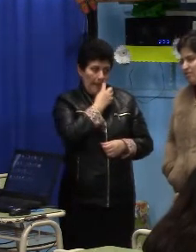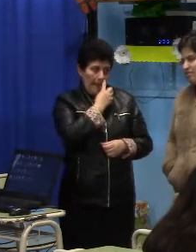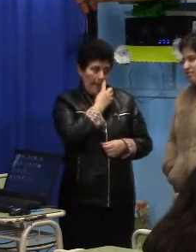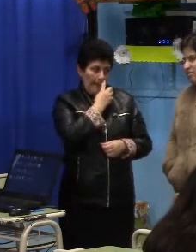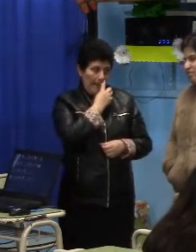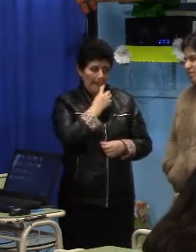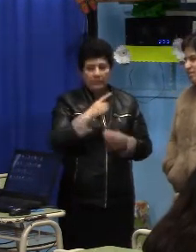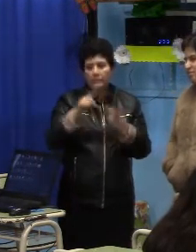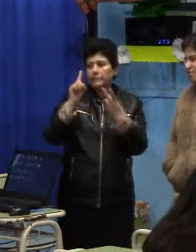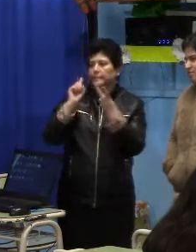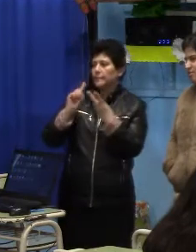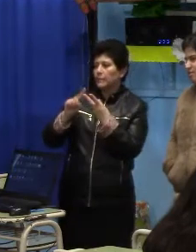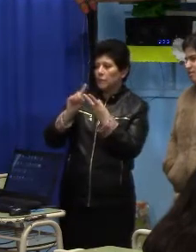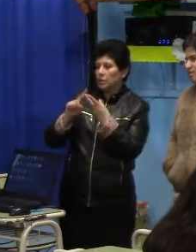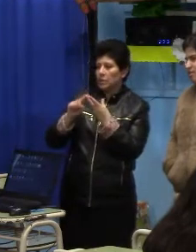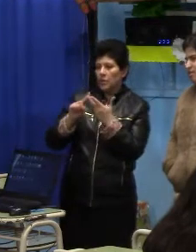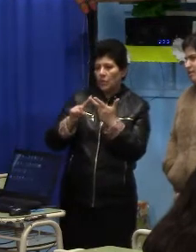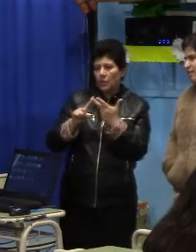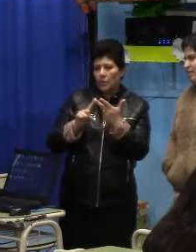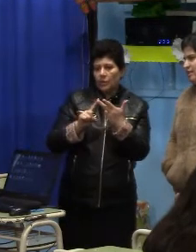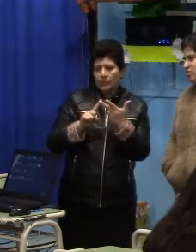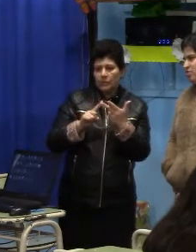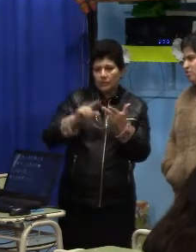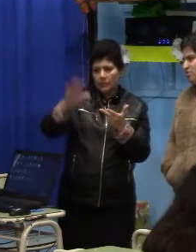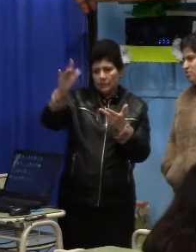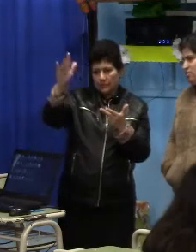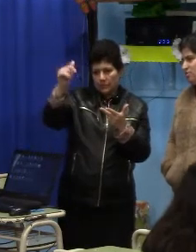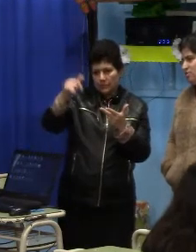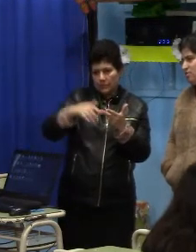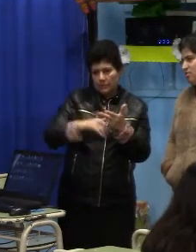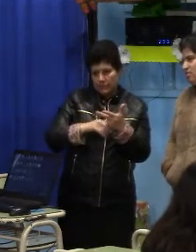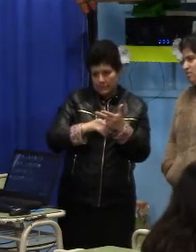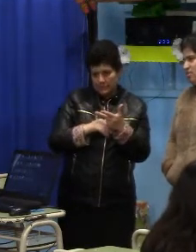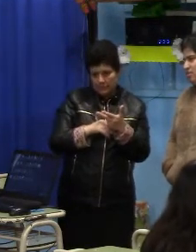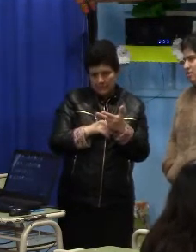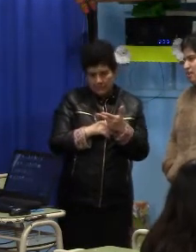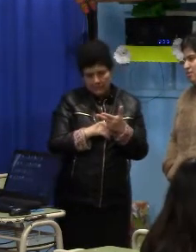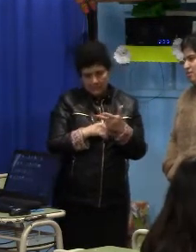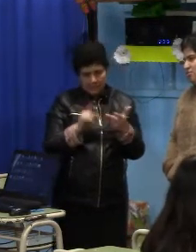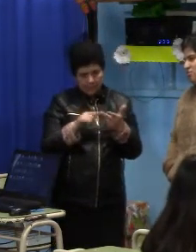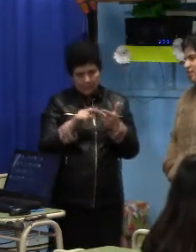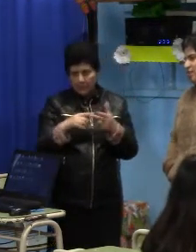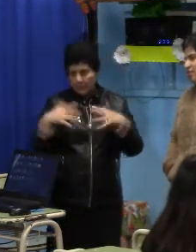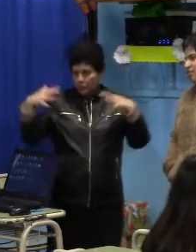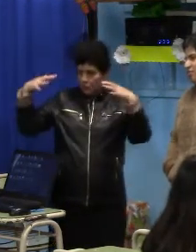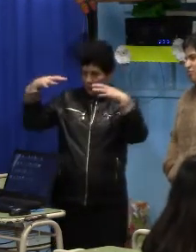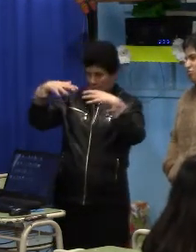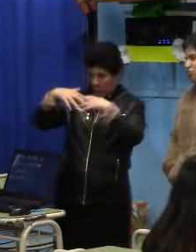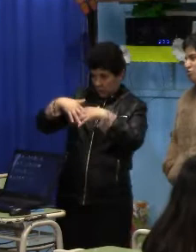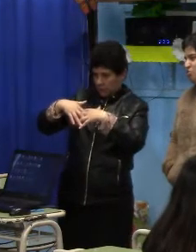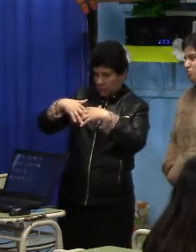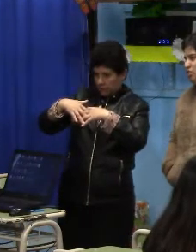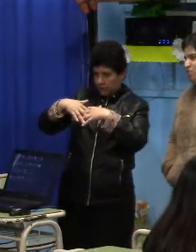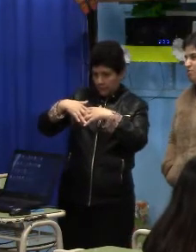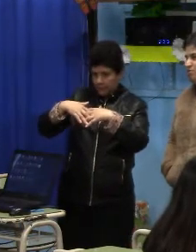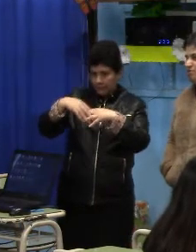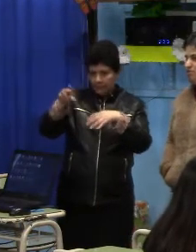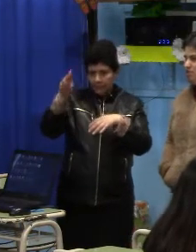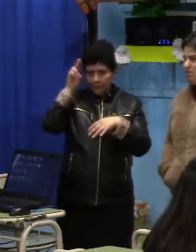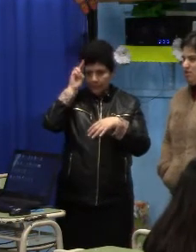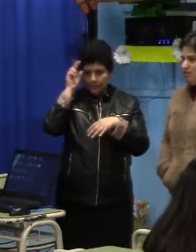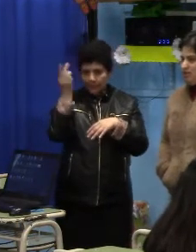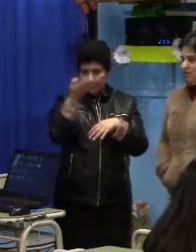Lo tercero es la integración. A mí eso sí, la iglesia me ayudó